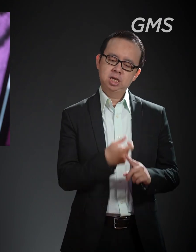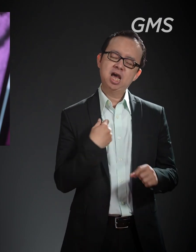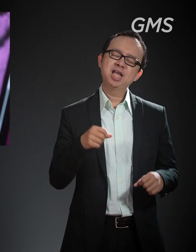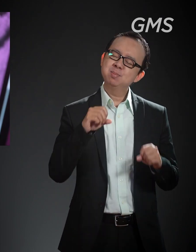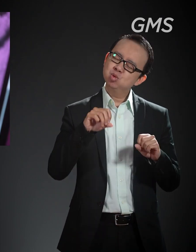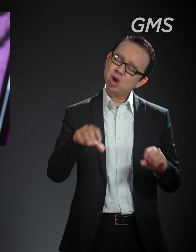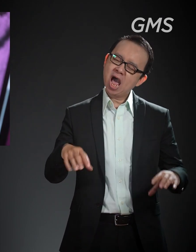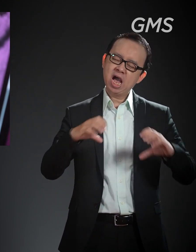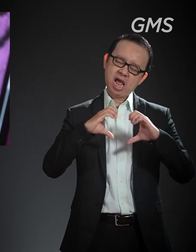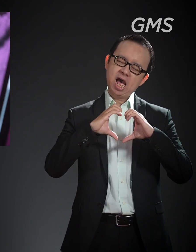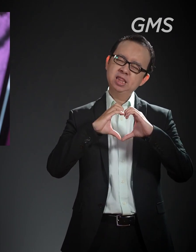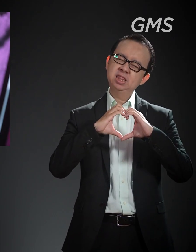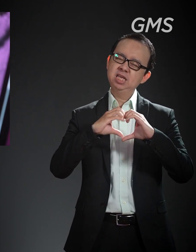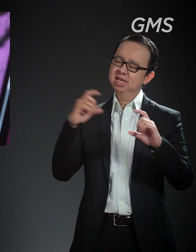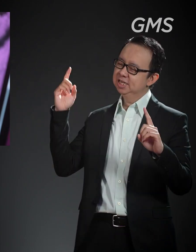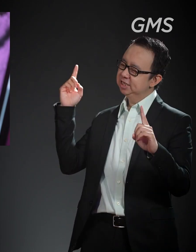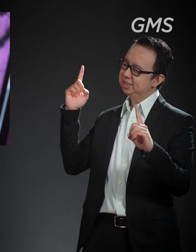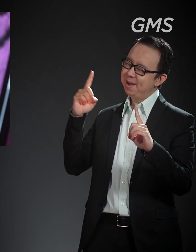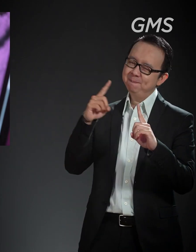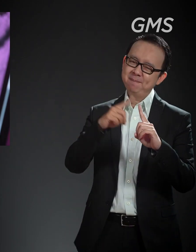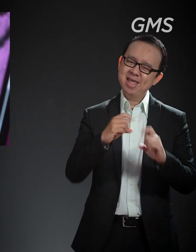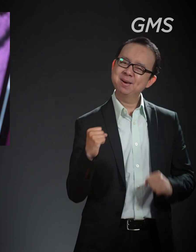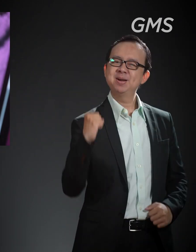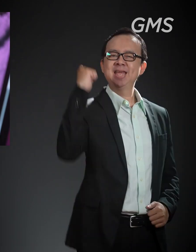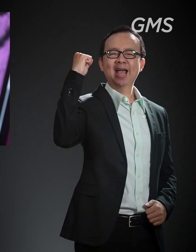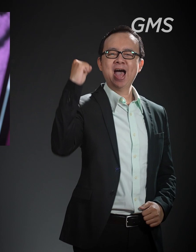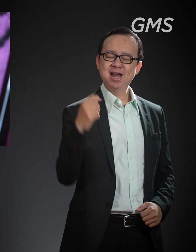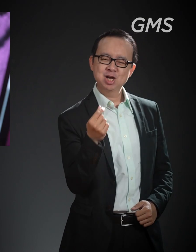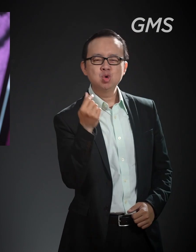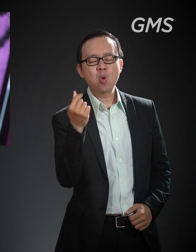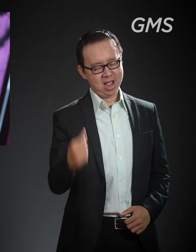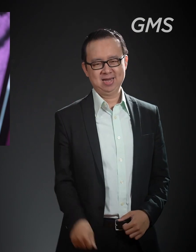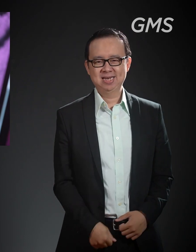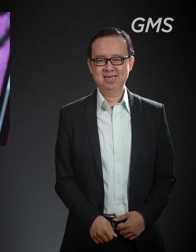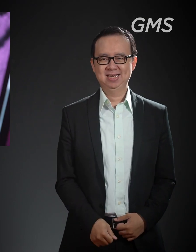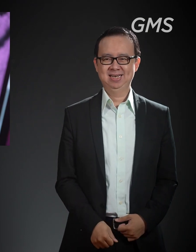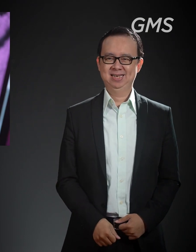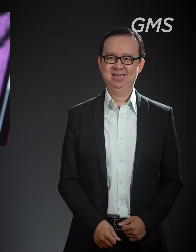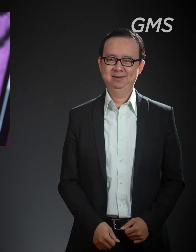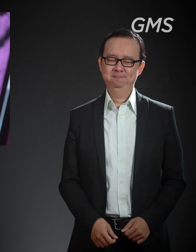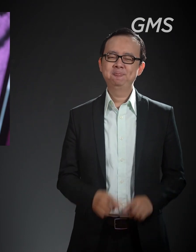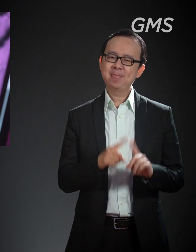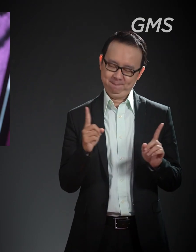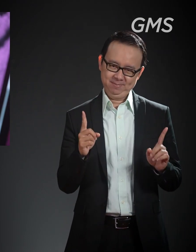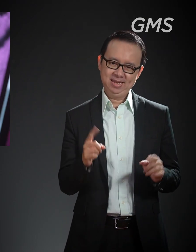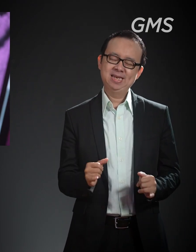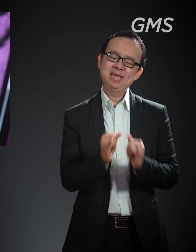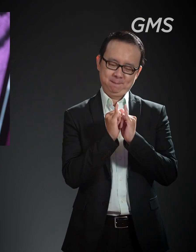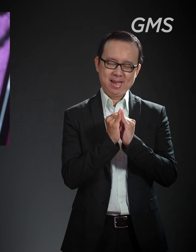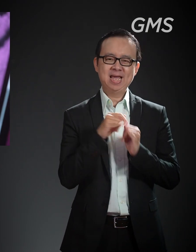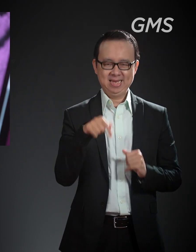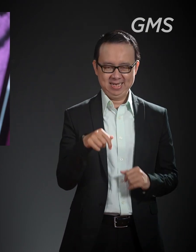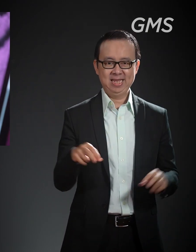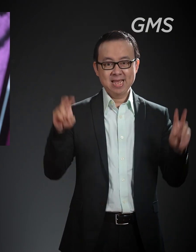sampai kepada kemerdekaan finansil, khotbah ini bersambung. Tetapi di ibadah yang sekarang,